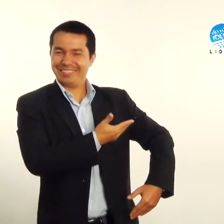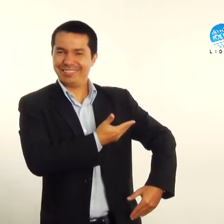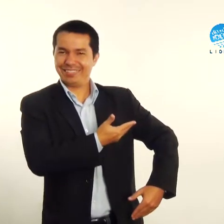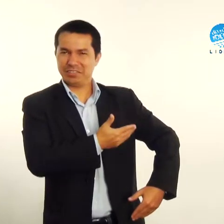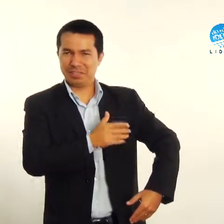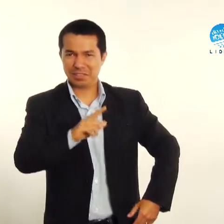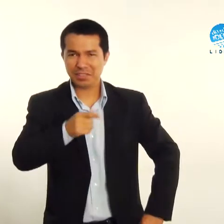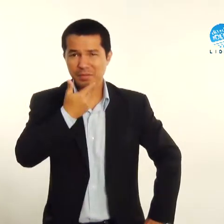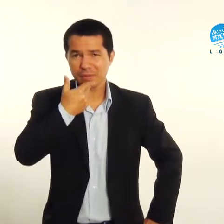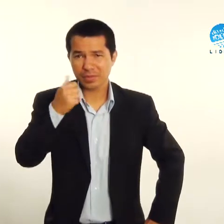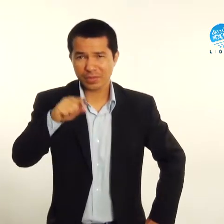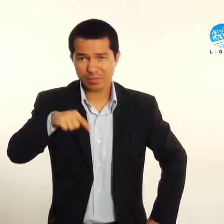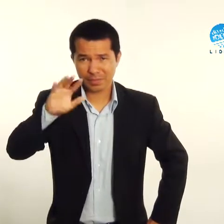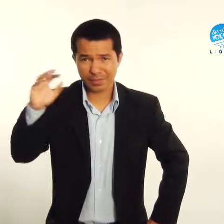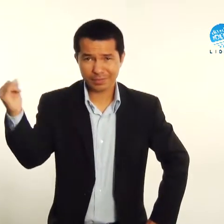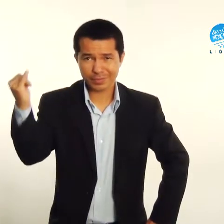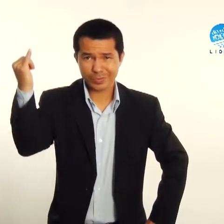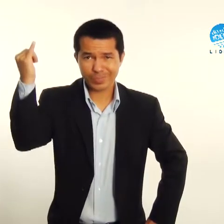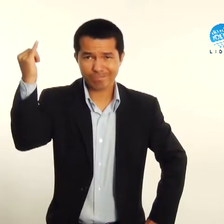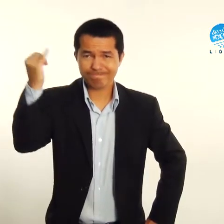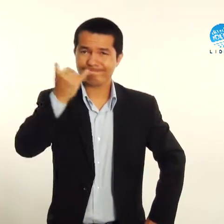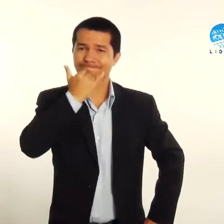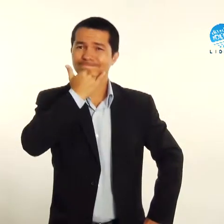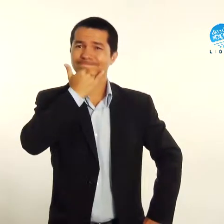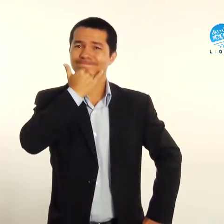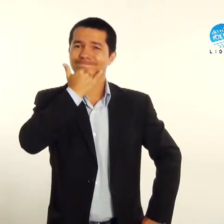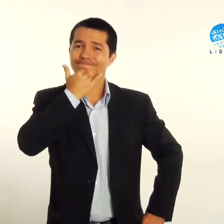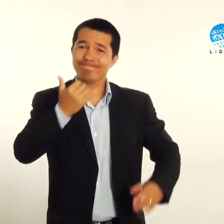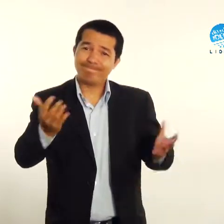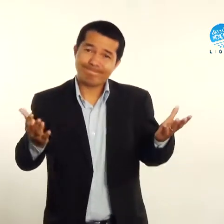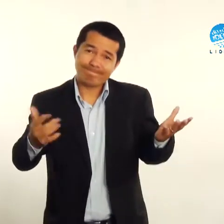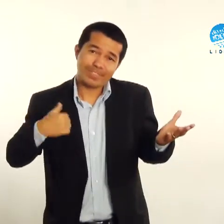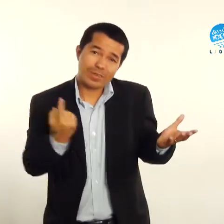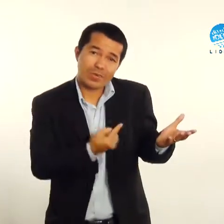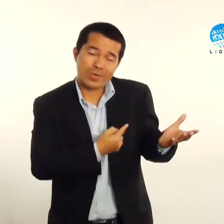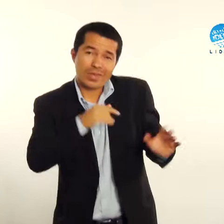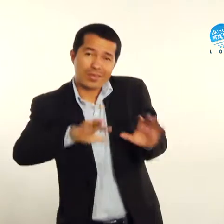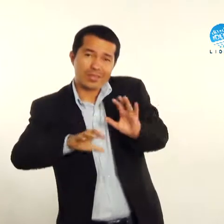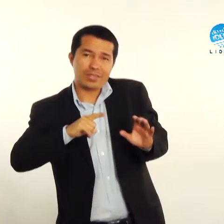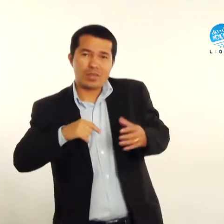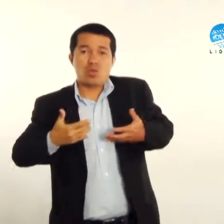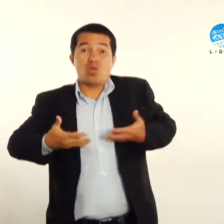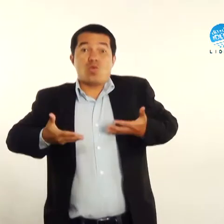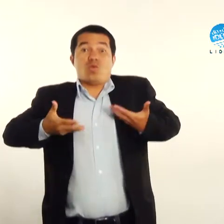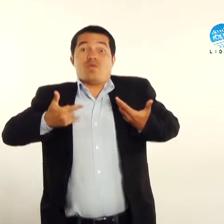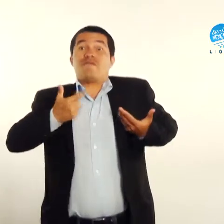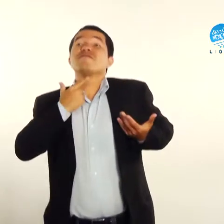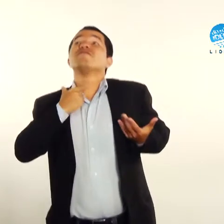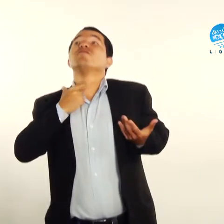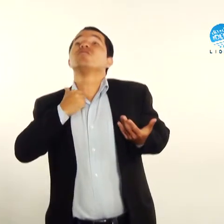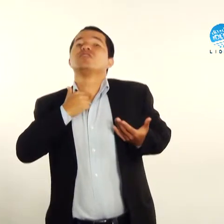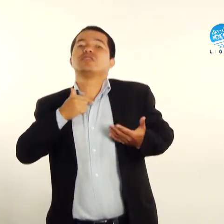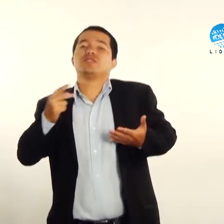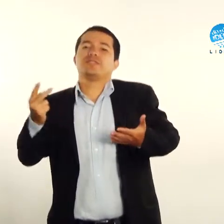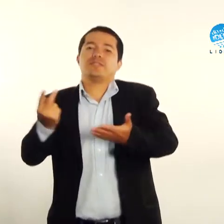interessante perceber que a gente vive debaixo dessas motivações